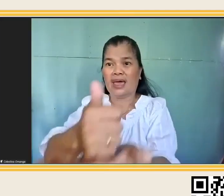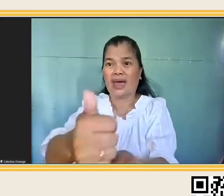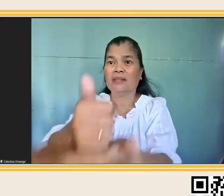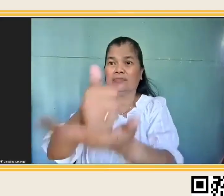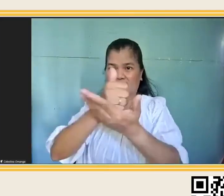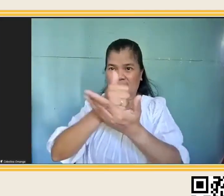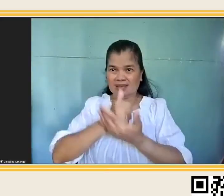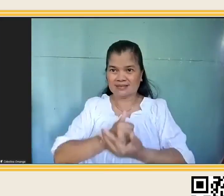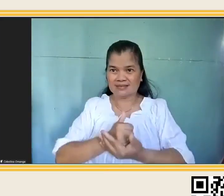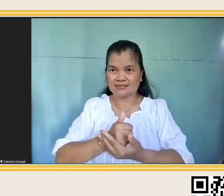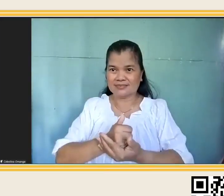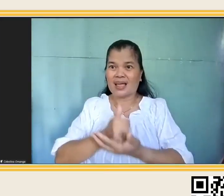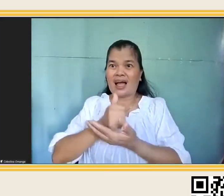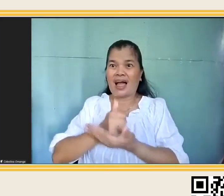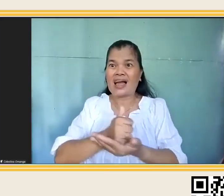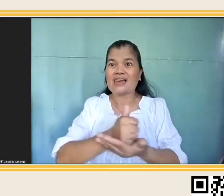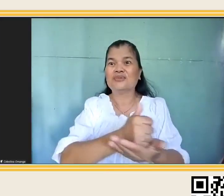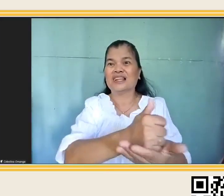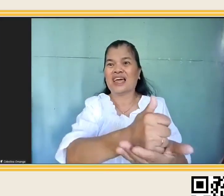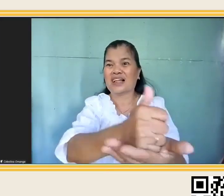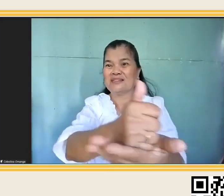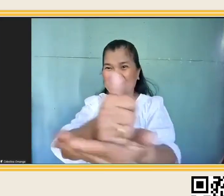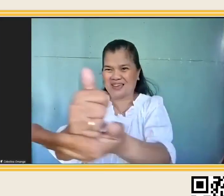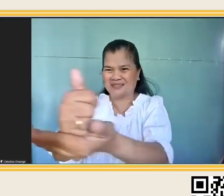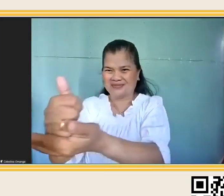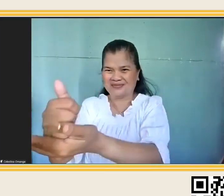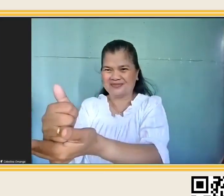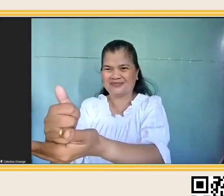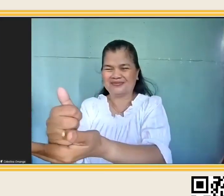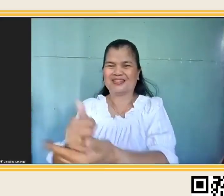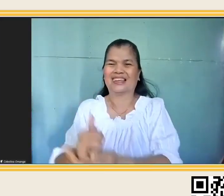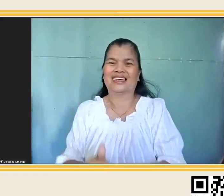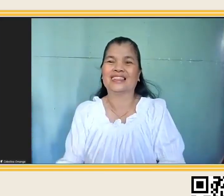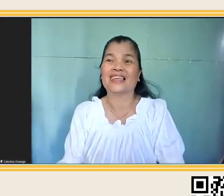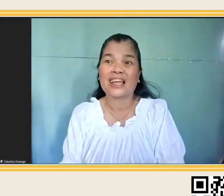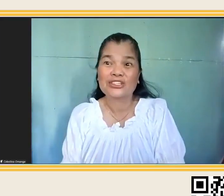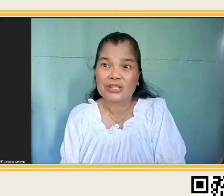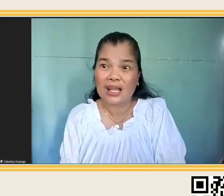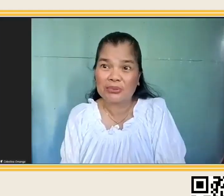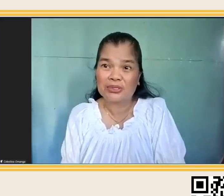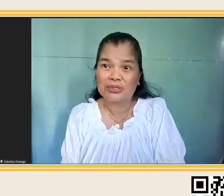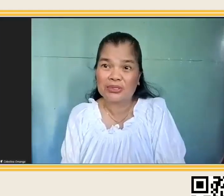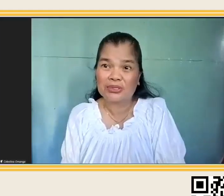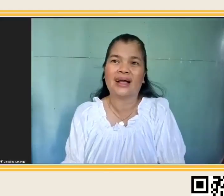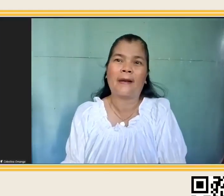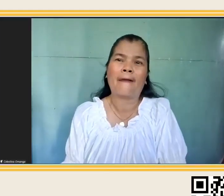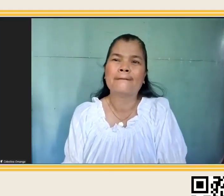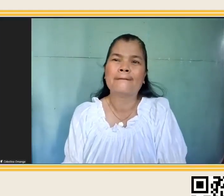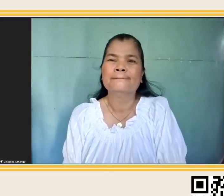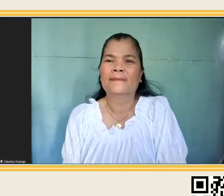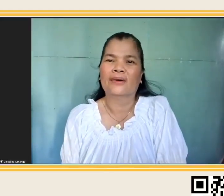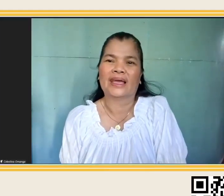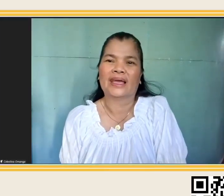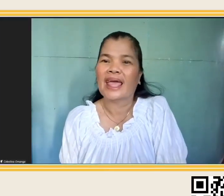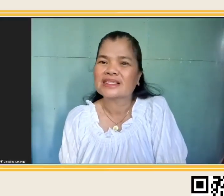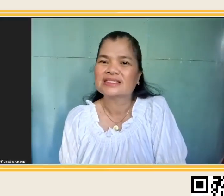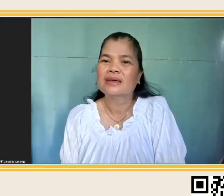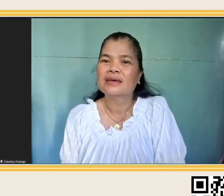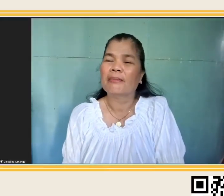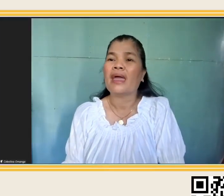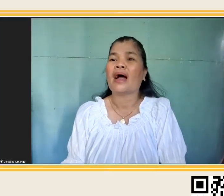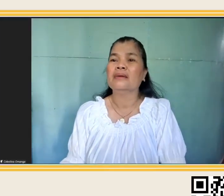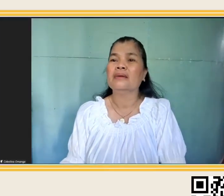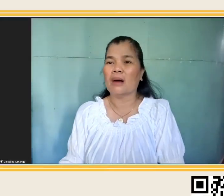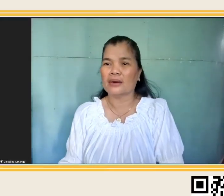Please help me. I will help them. Yan, directional po tayo, ha? Okay,